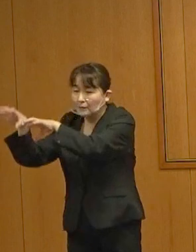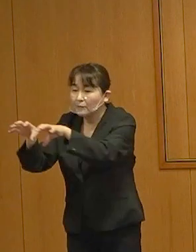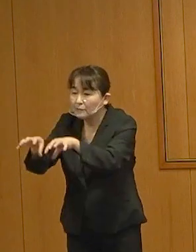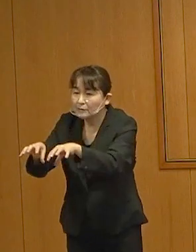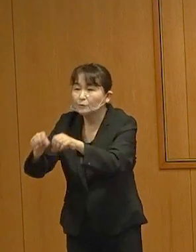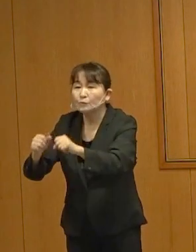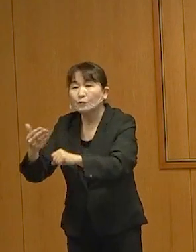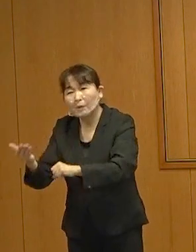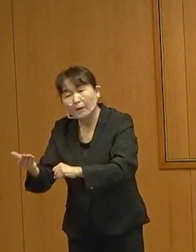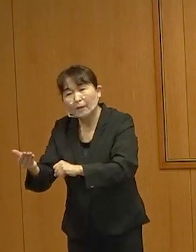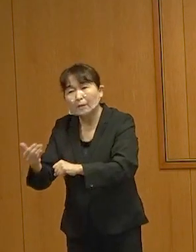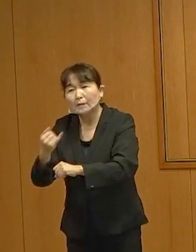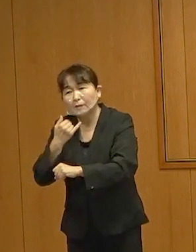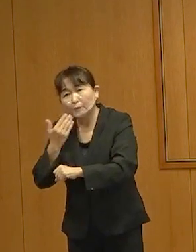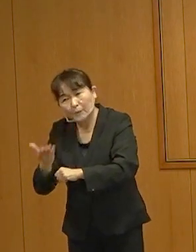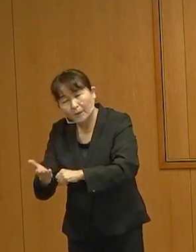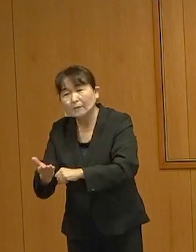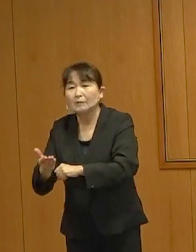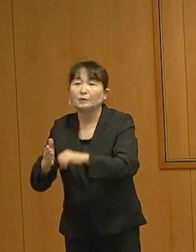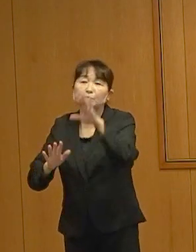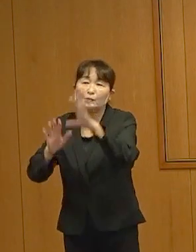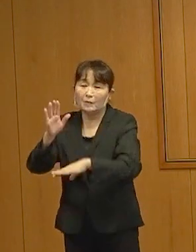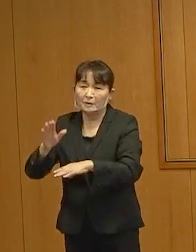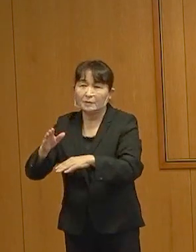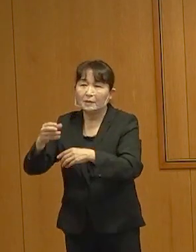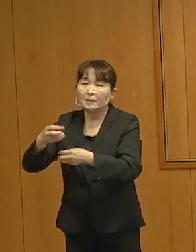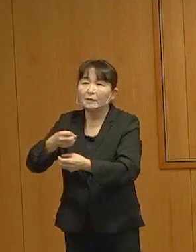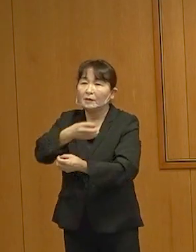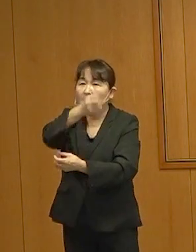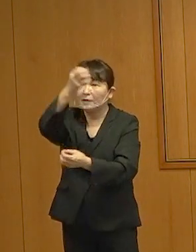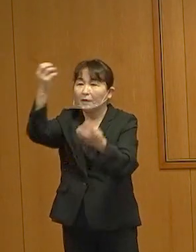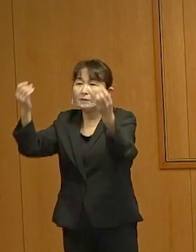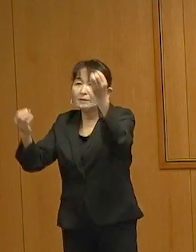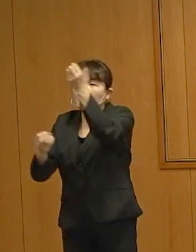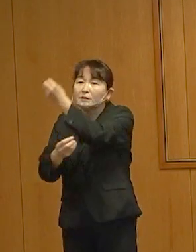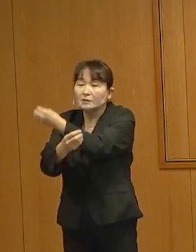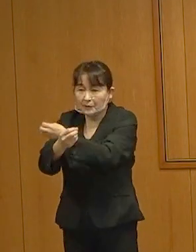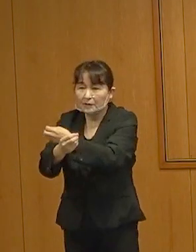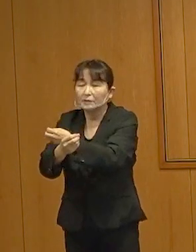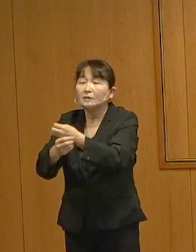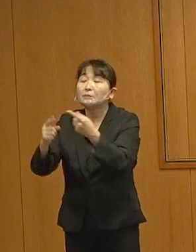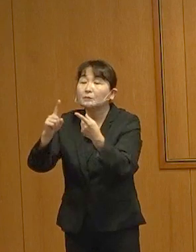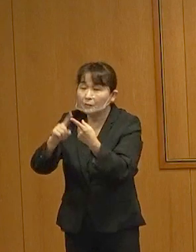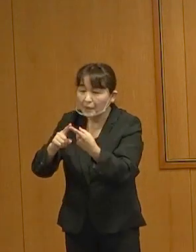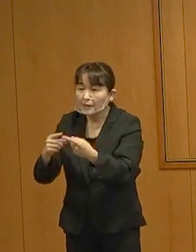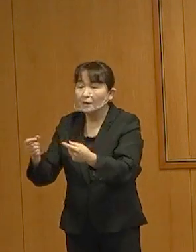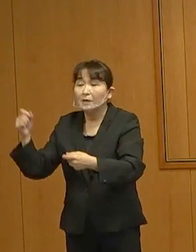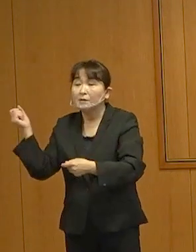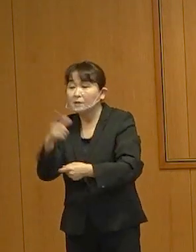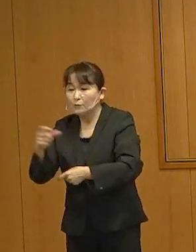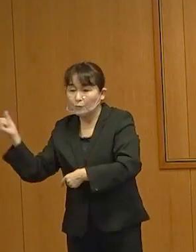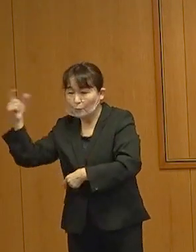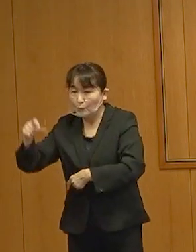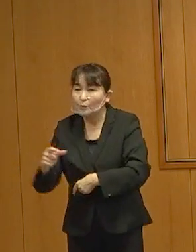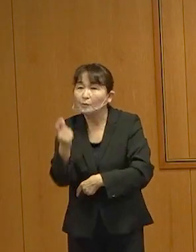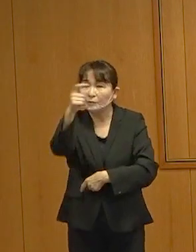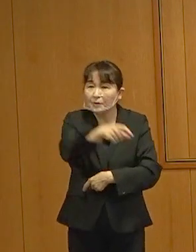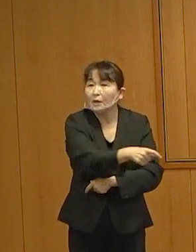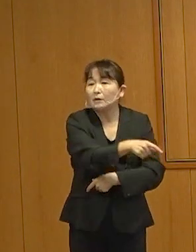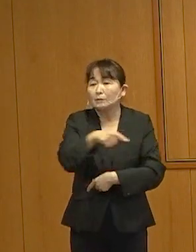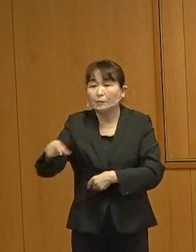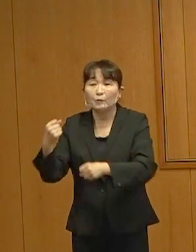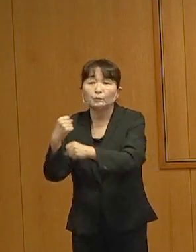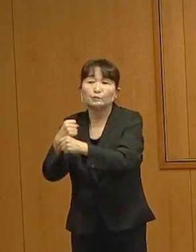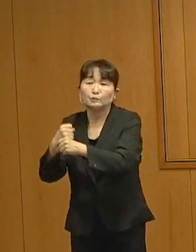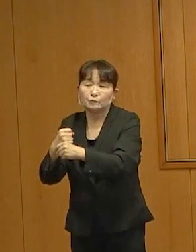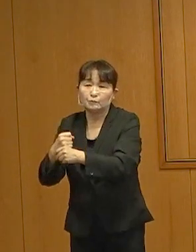に思ってます。で、観覧車とかジェットコースター、まあ、大規模になると思いますので、まあ、これも、